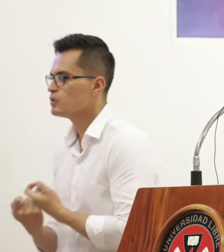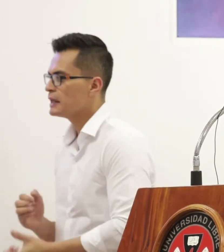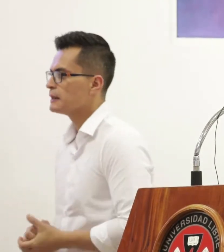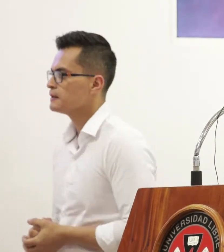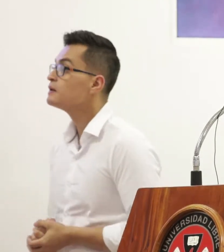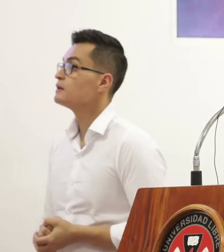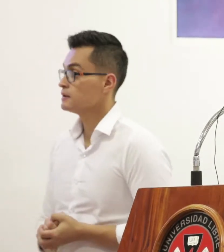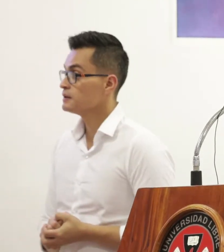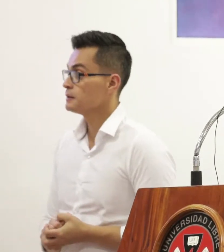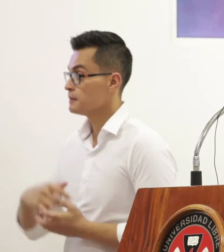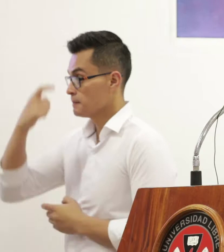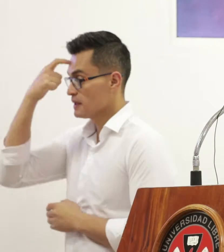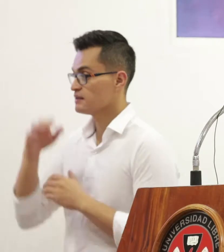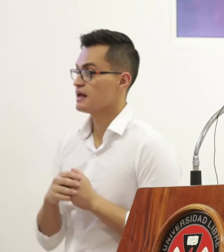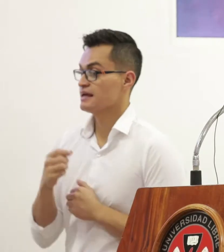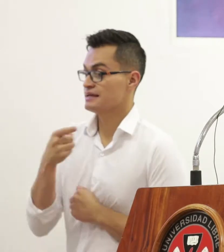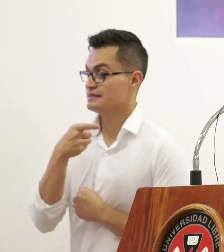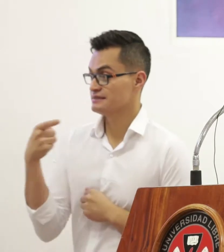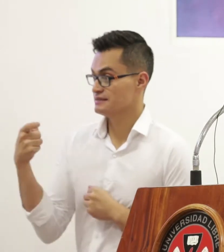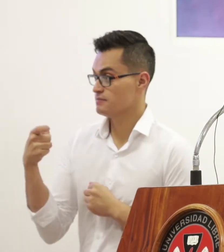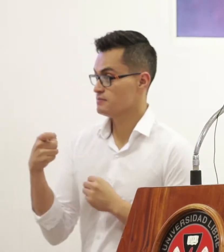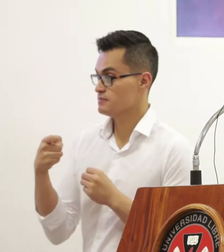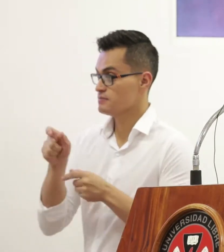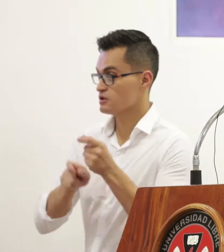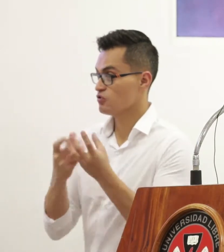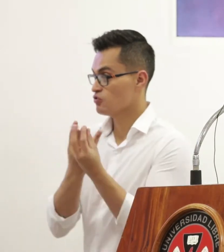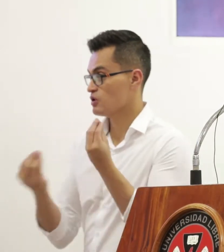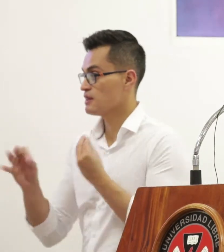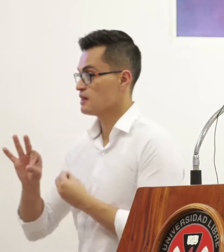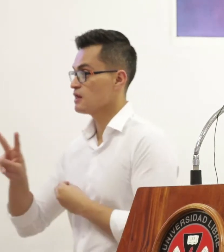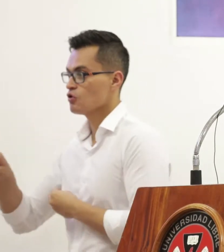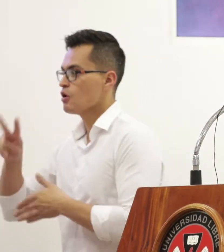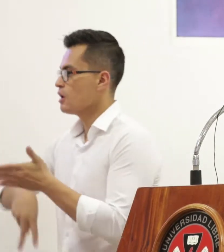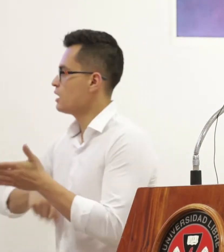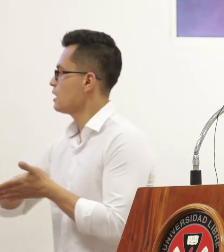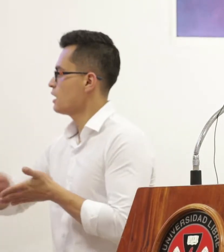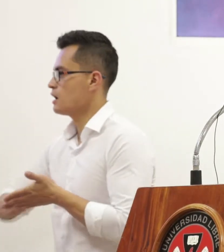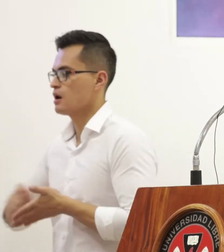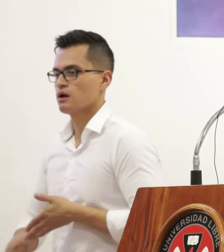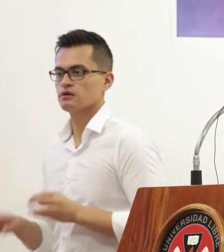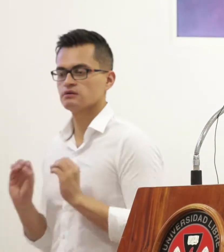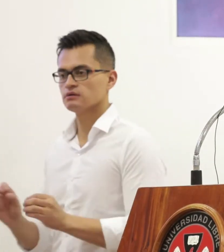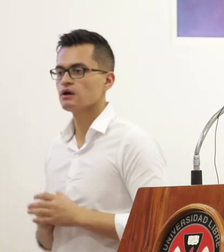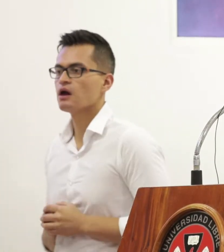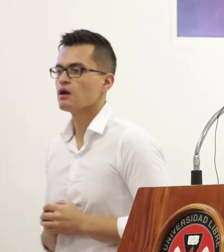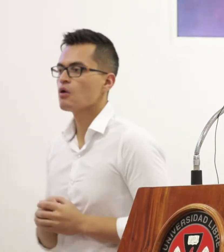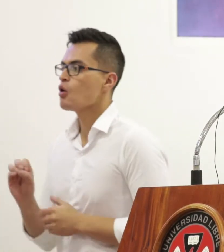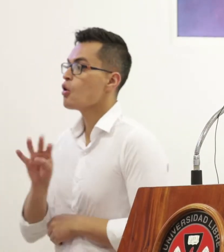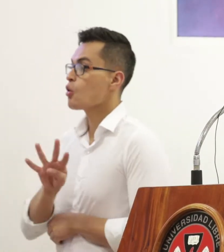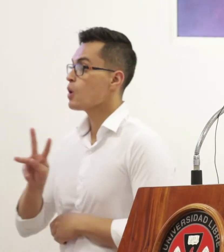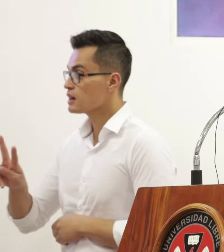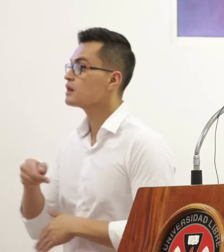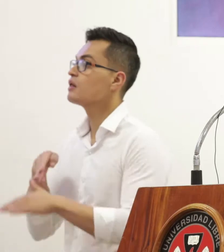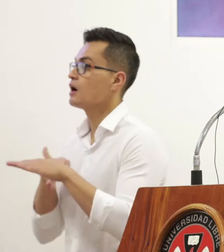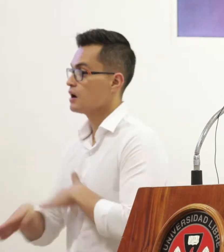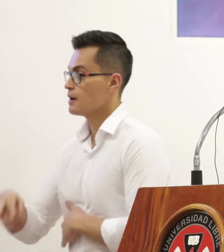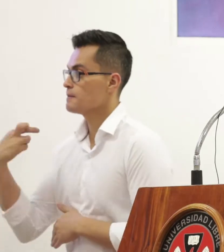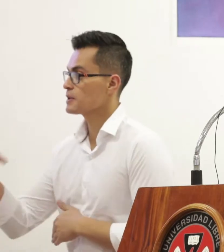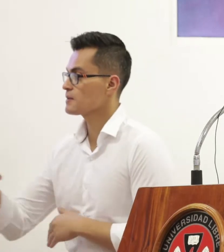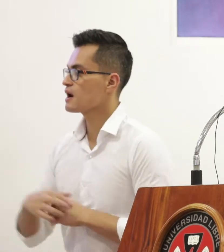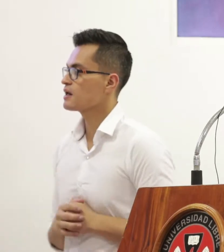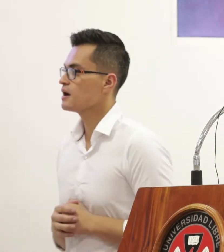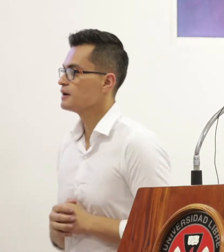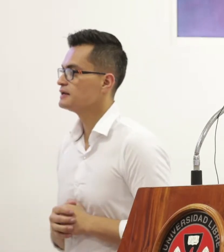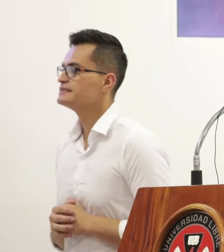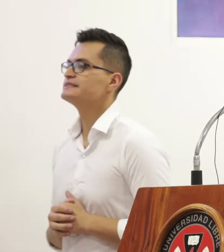100 no saben leer o escribir y solo 42 han atendido la escuela primaria. Ahí está clarísimo que esto